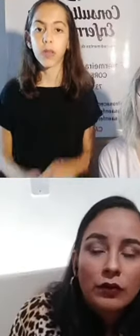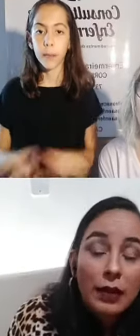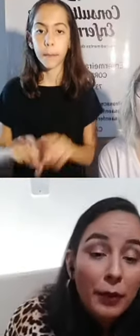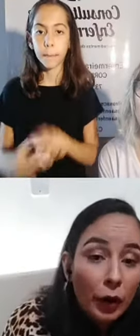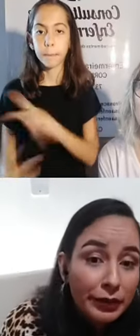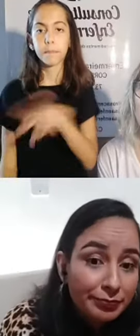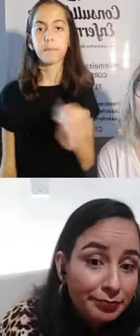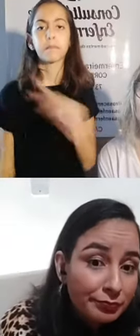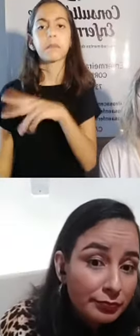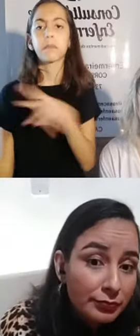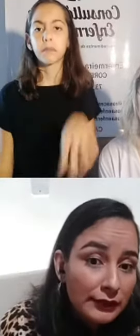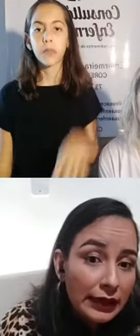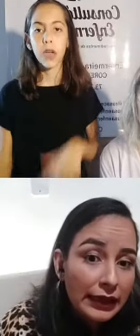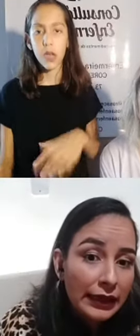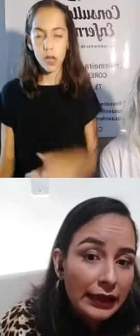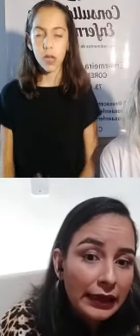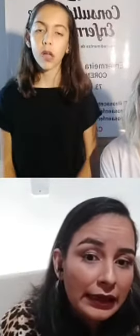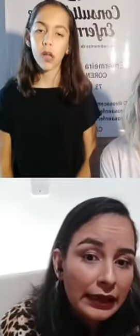do CEMOB.